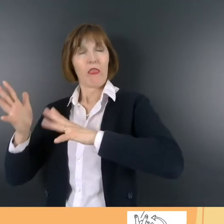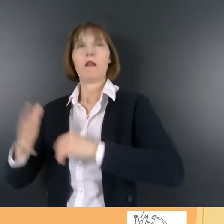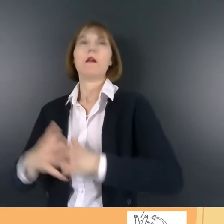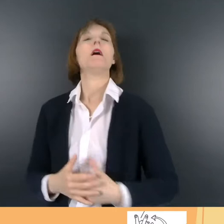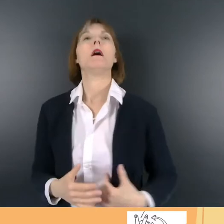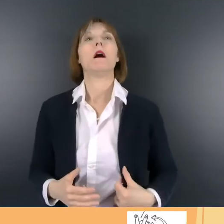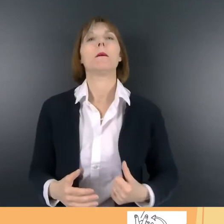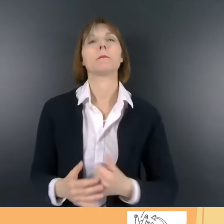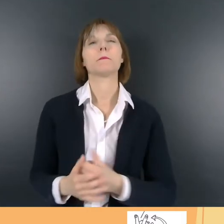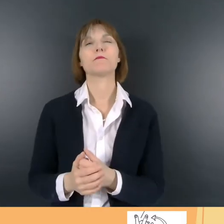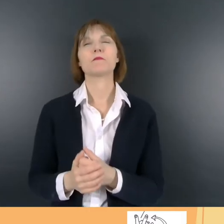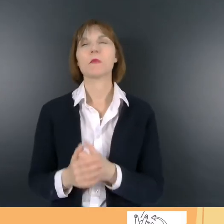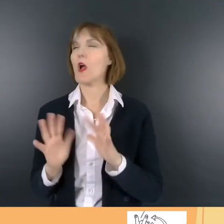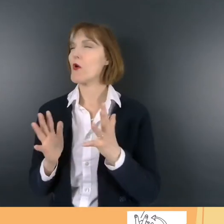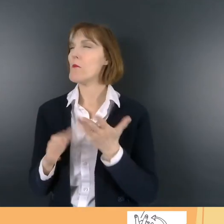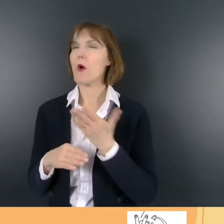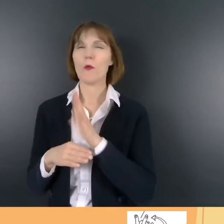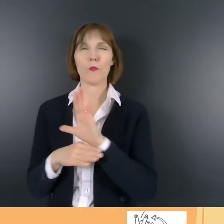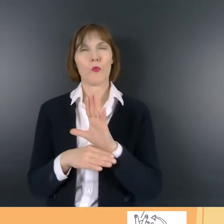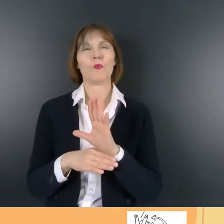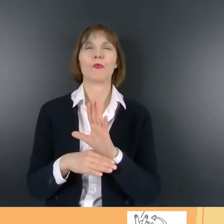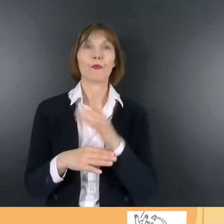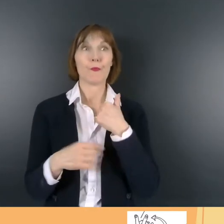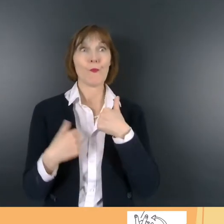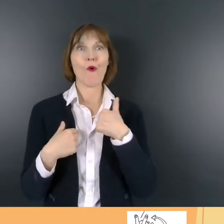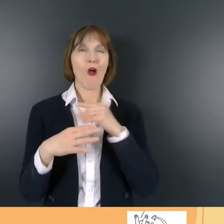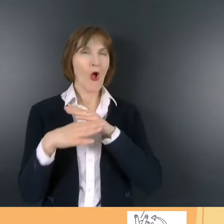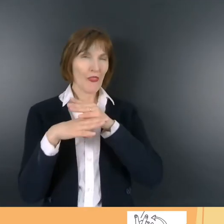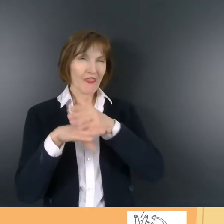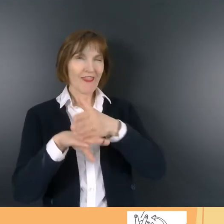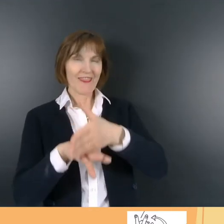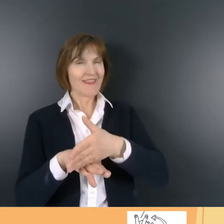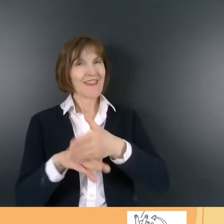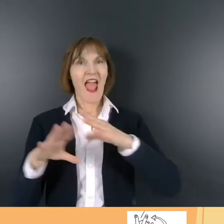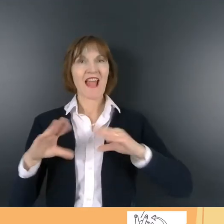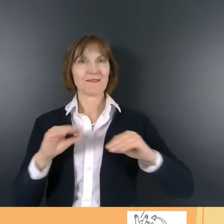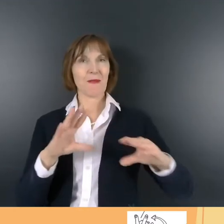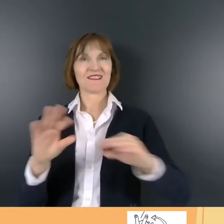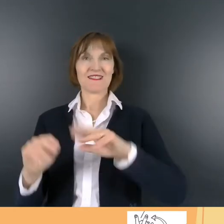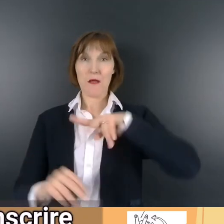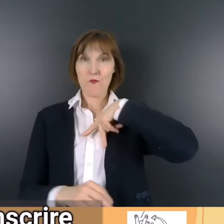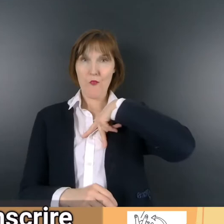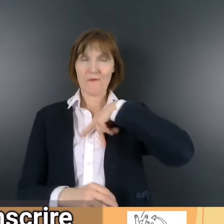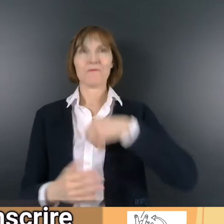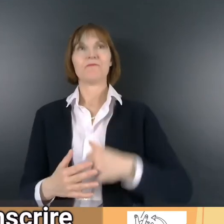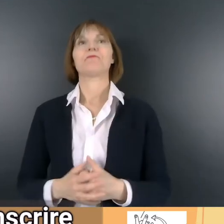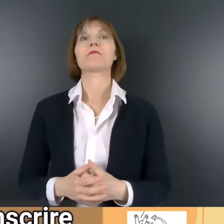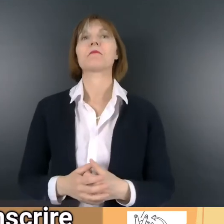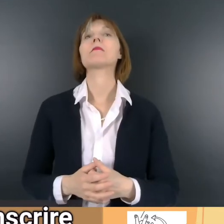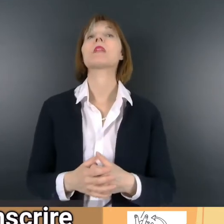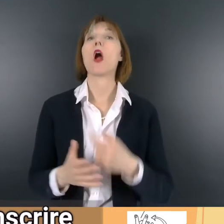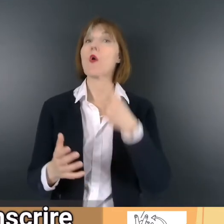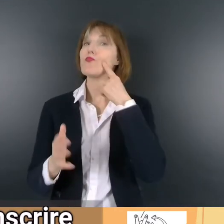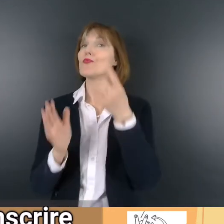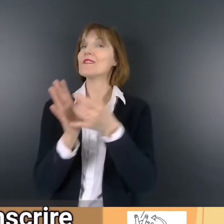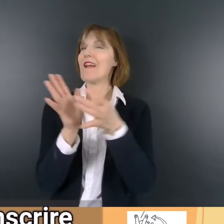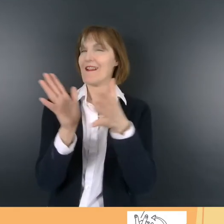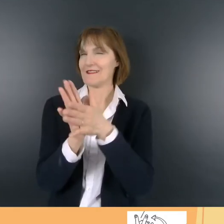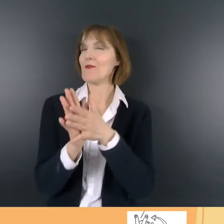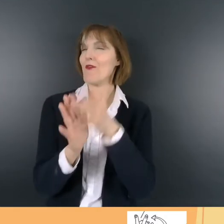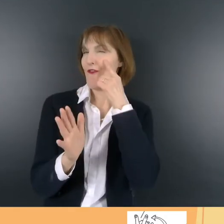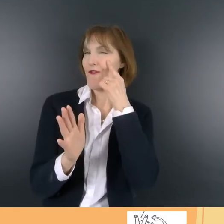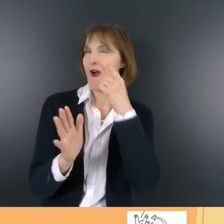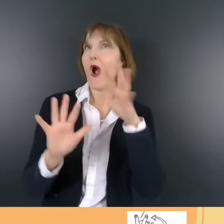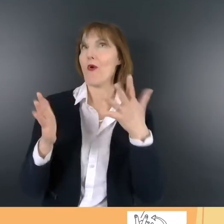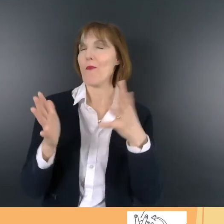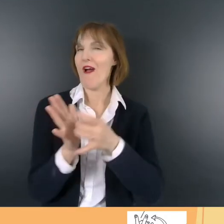Alors, comment vous les montrez ? Il faudrait que je... Je vais rentrer sur mon espace à moi. Donc, pour s'inscrire, comme ça, on va aller regarder